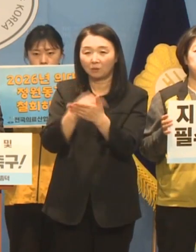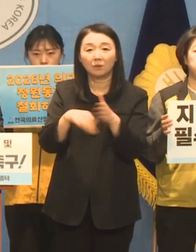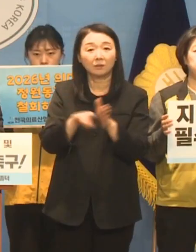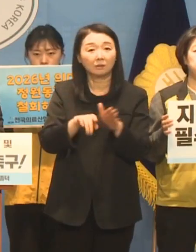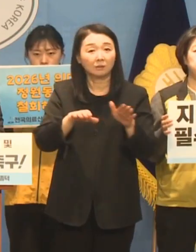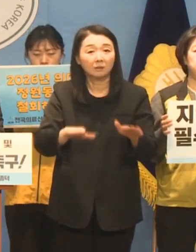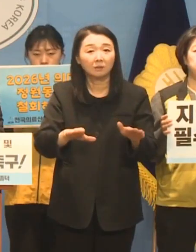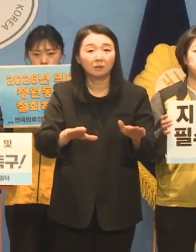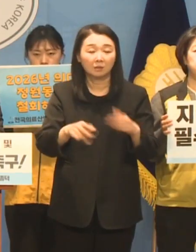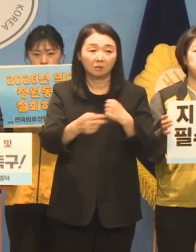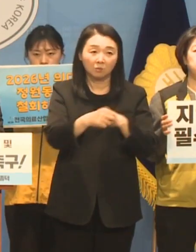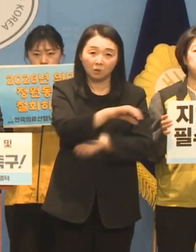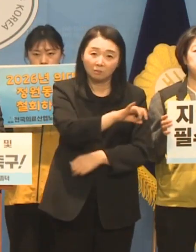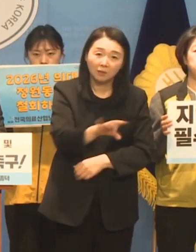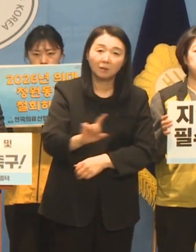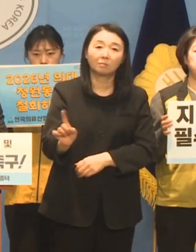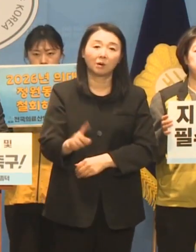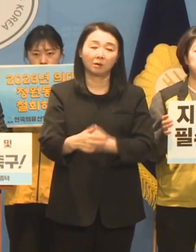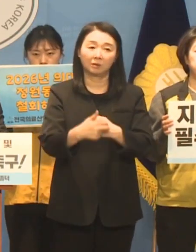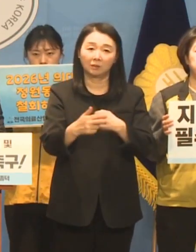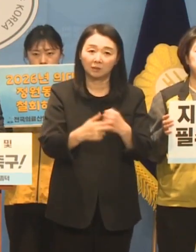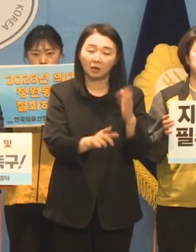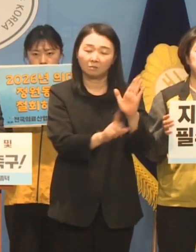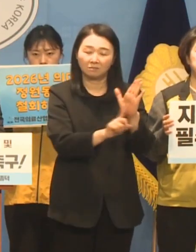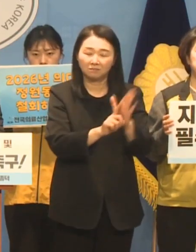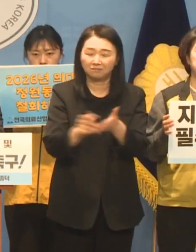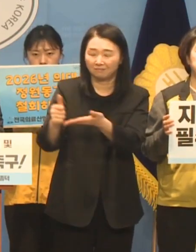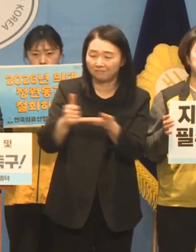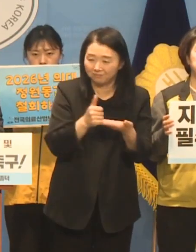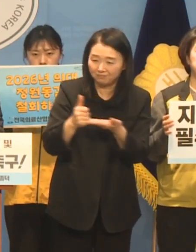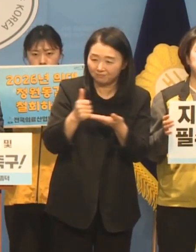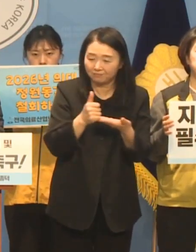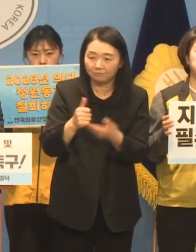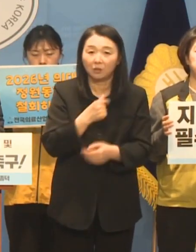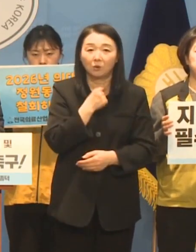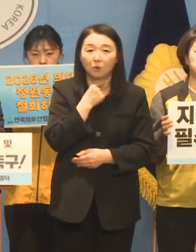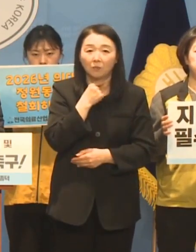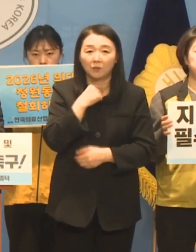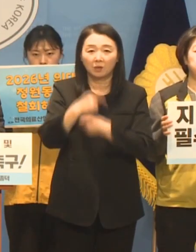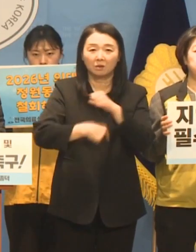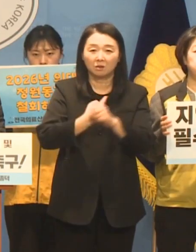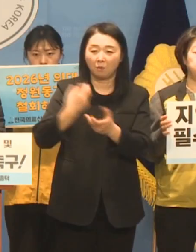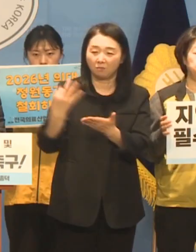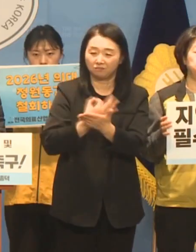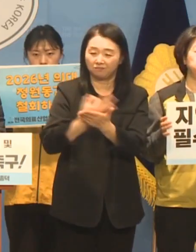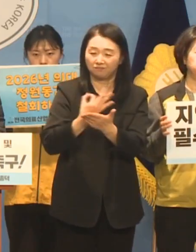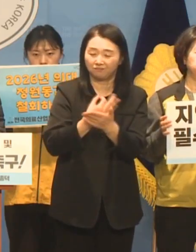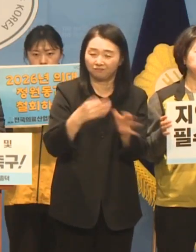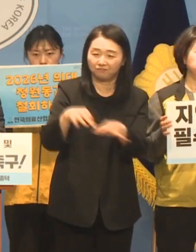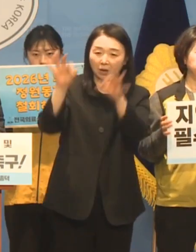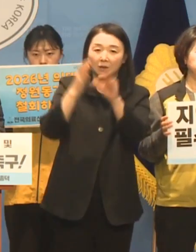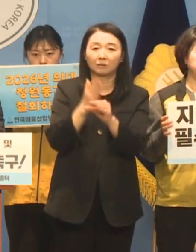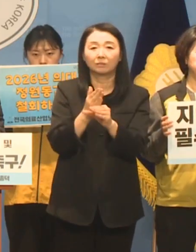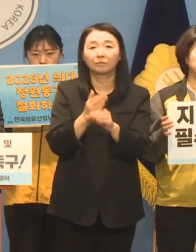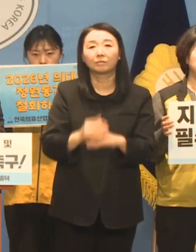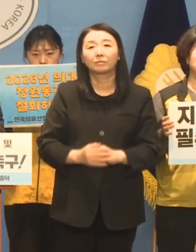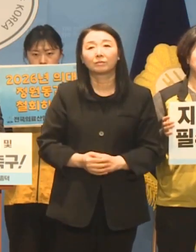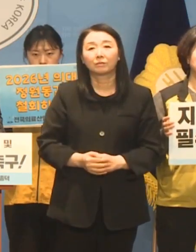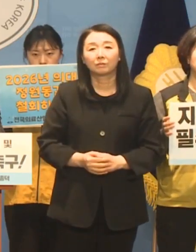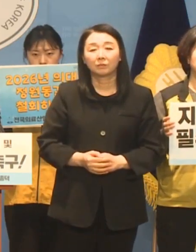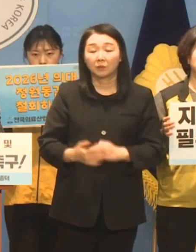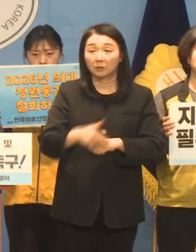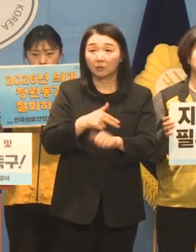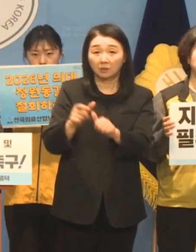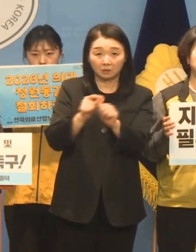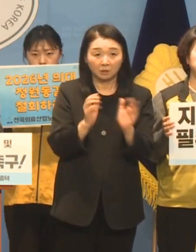지금도 병원마다 의사 모시기 전쟁으로 연봉은 끝을 모르고 오르고 있으며 채용할